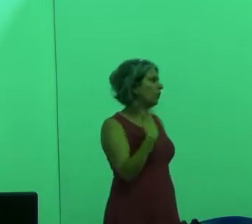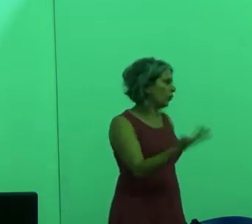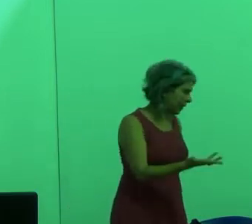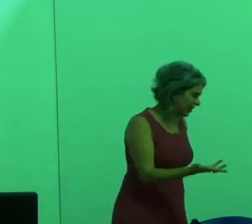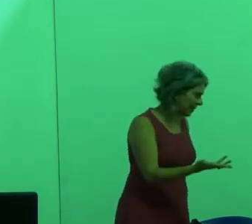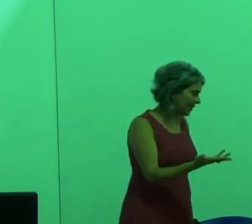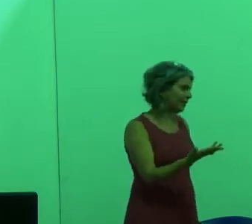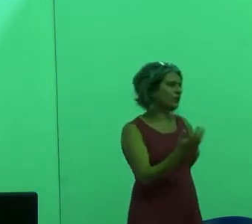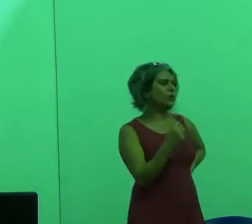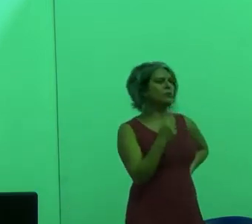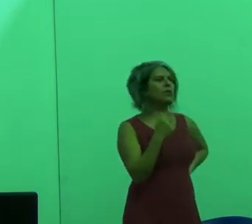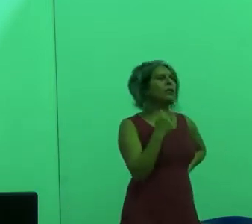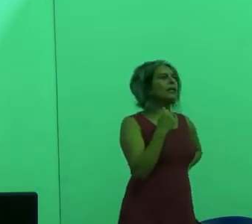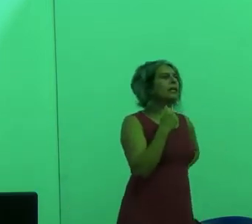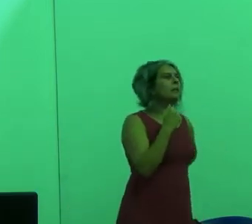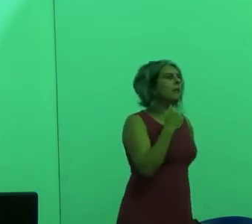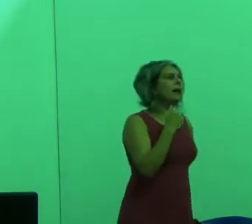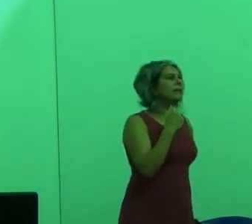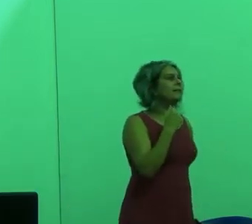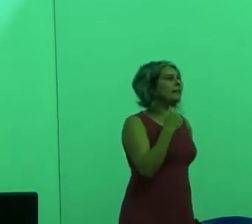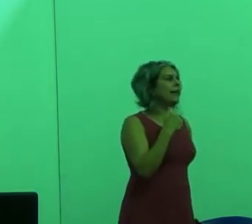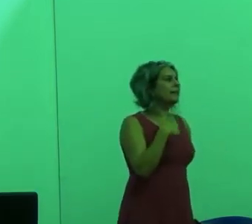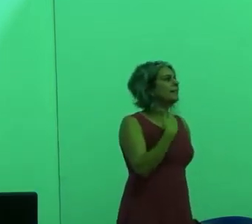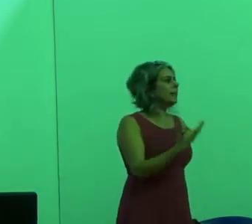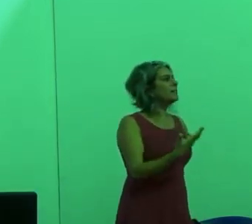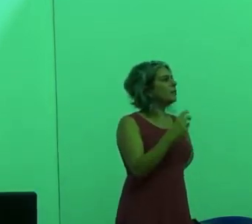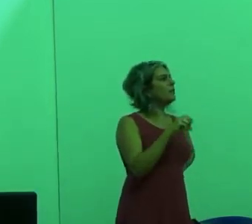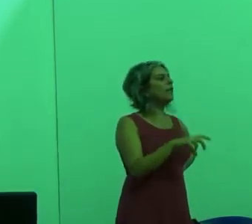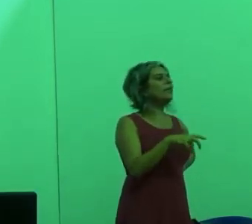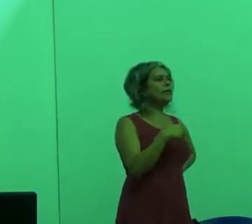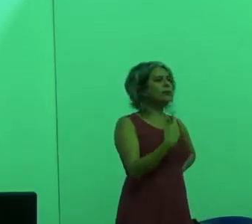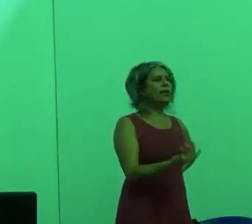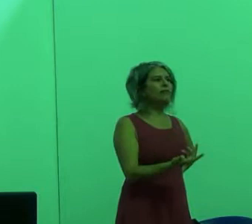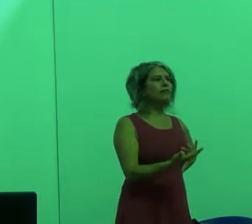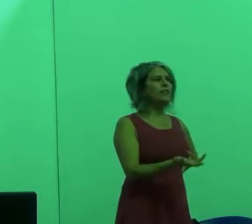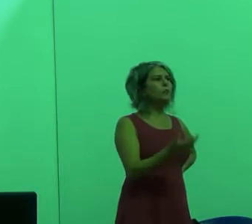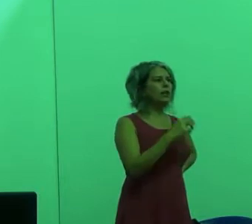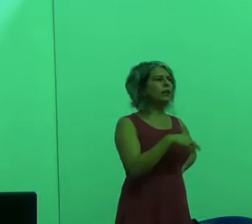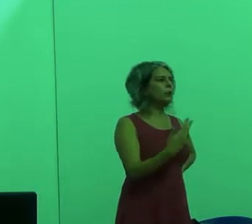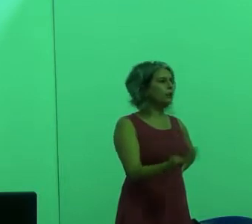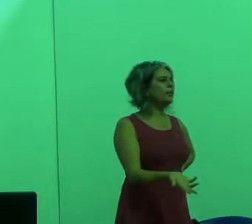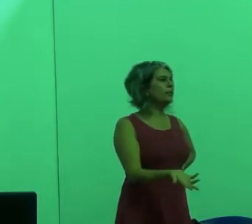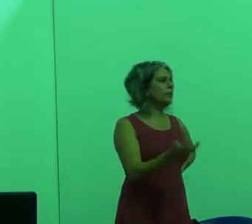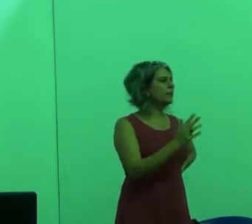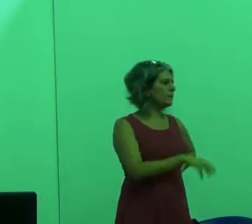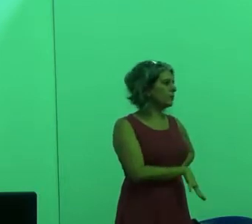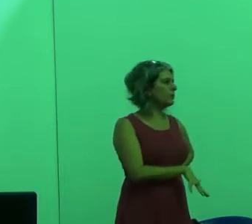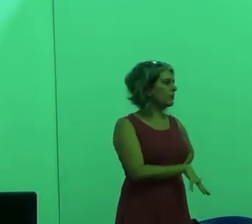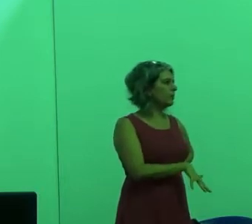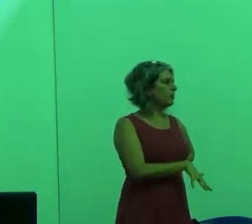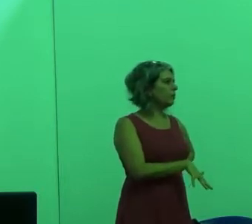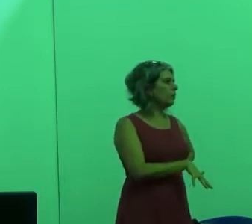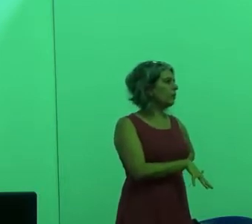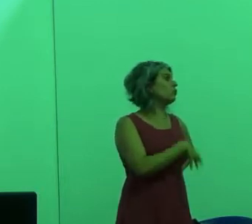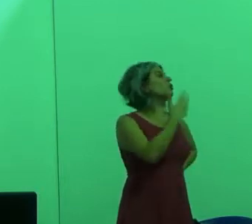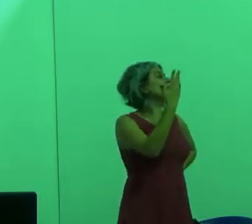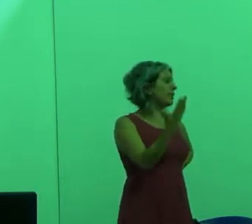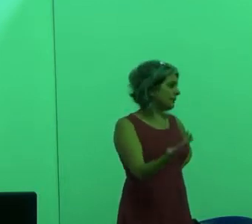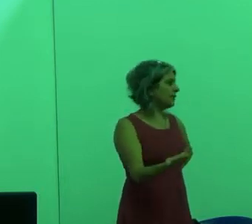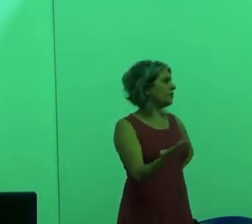como você apresenta, entendeu? Mas ela se lança com aquele livro que ela fez porque ela namorou 6 meses, os últimos 6 meses de